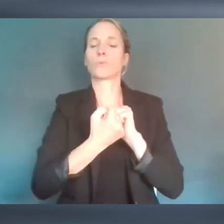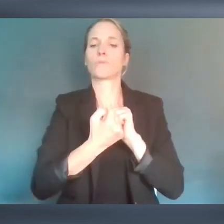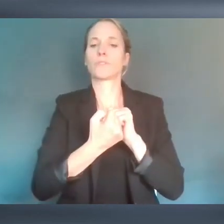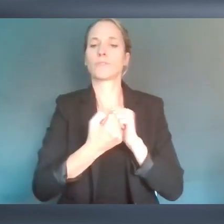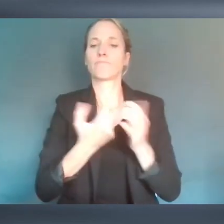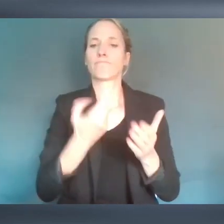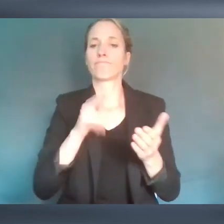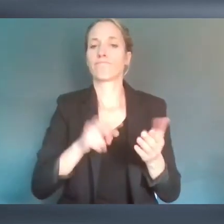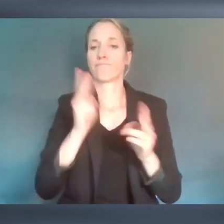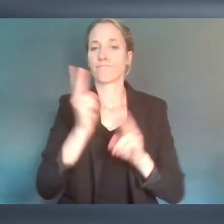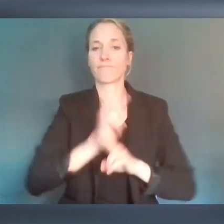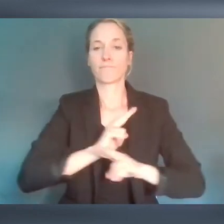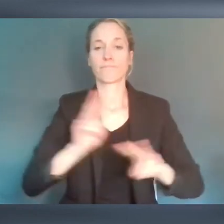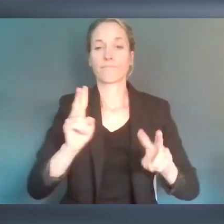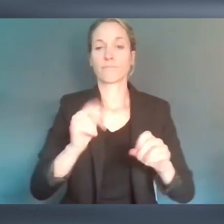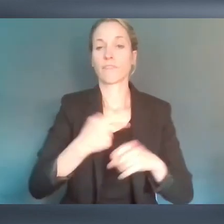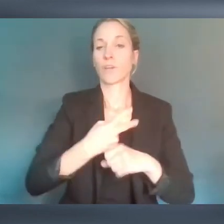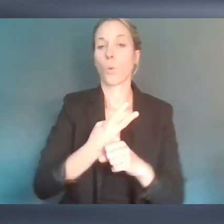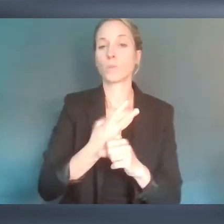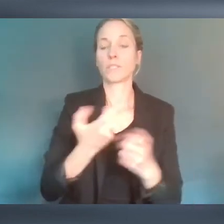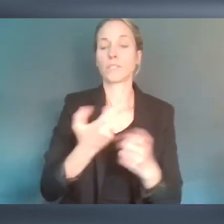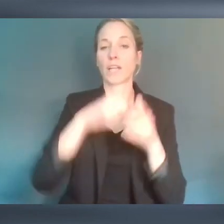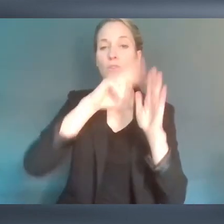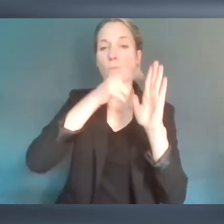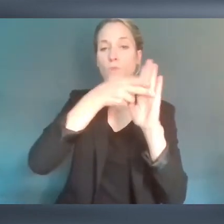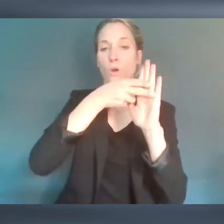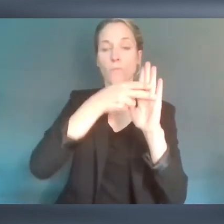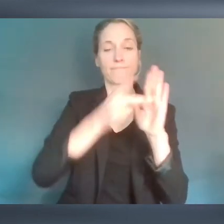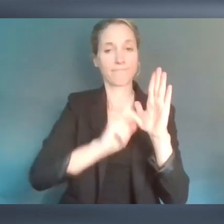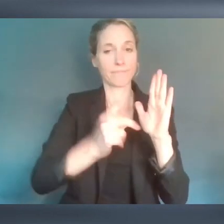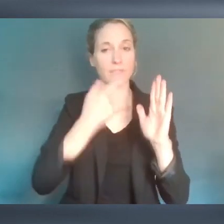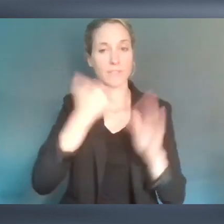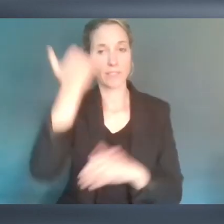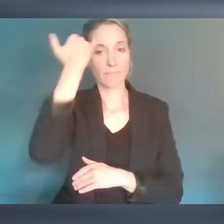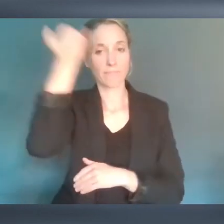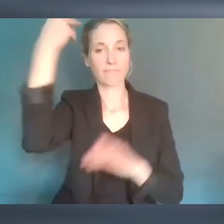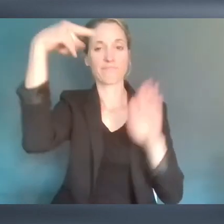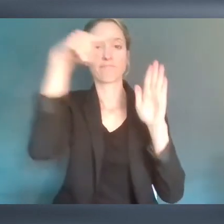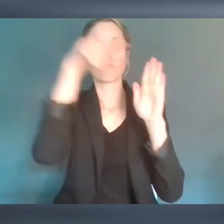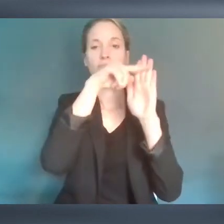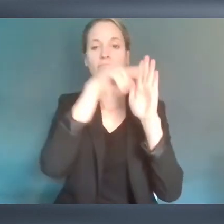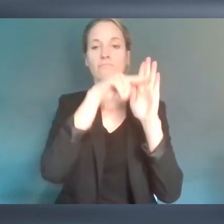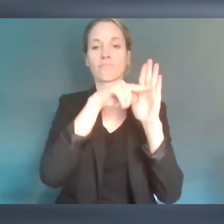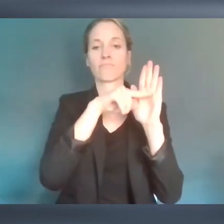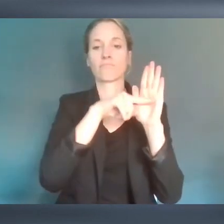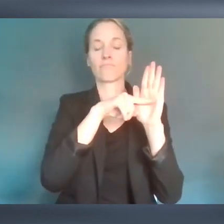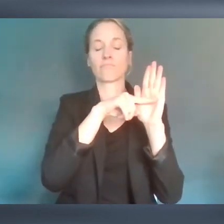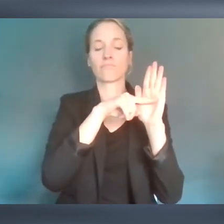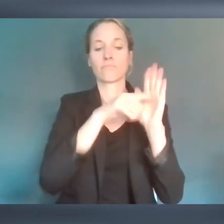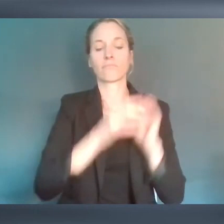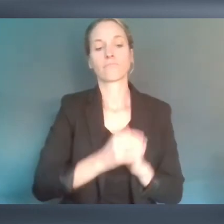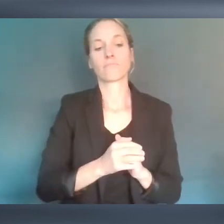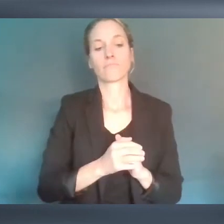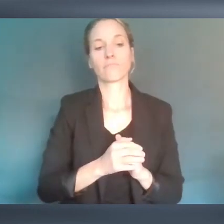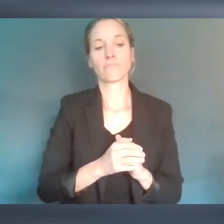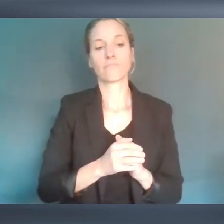être les normes. Ce sont des principes qui sont considérés en amont des